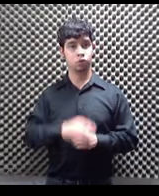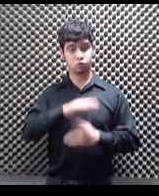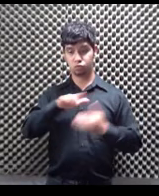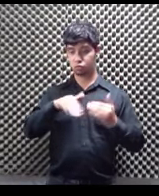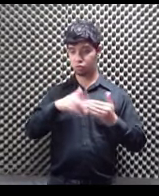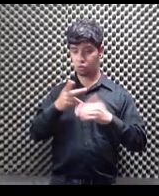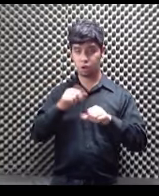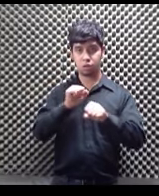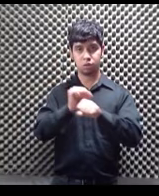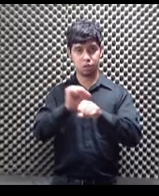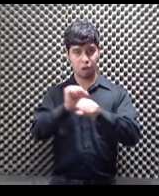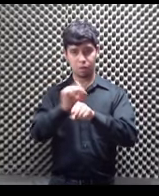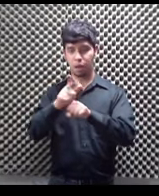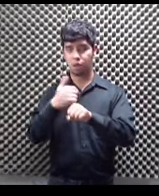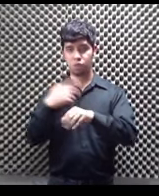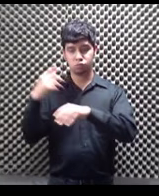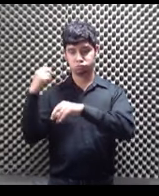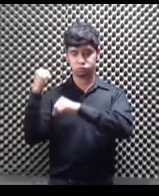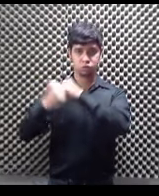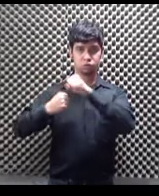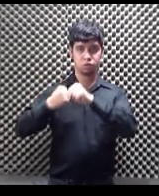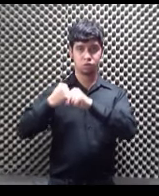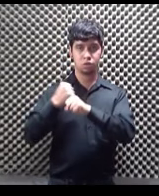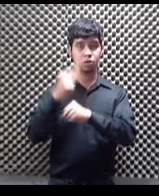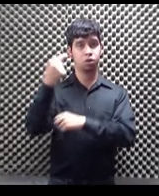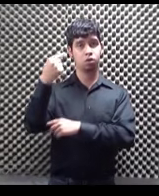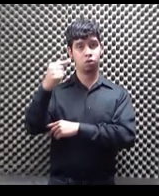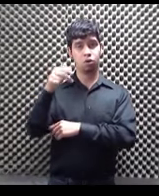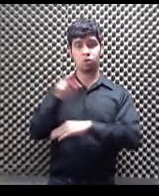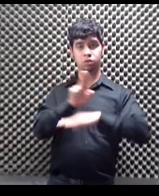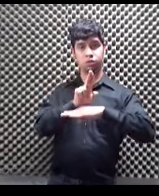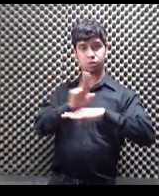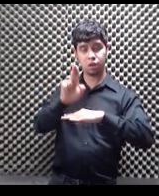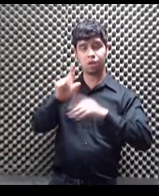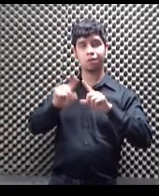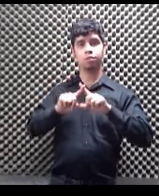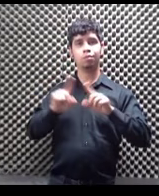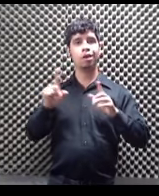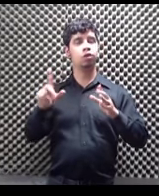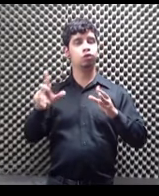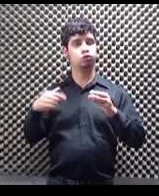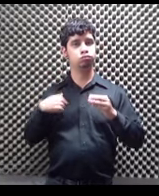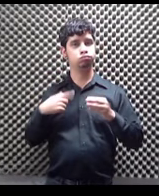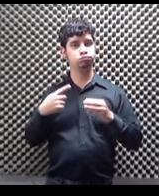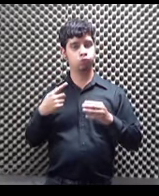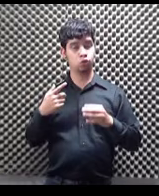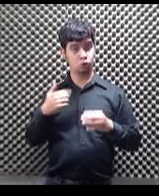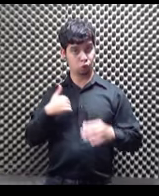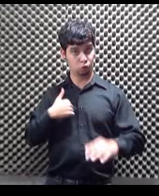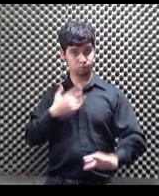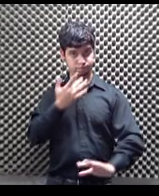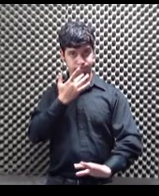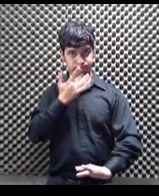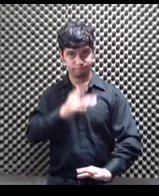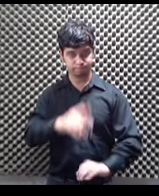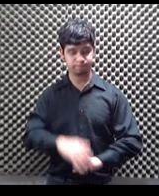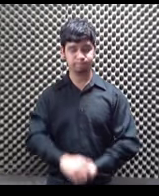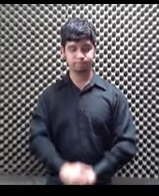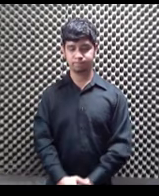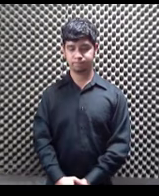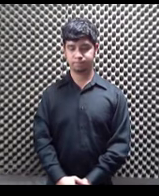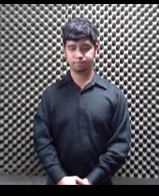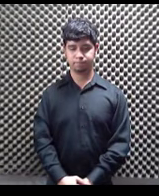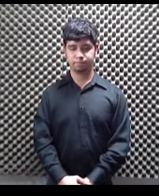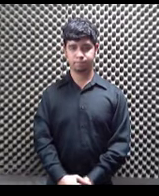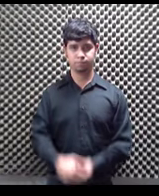todos han trabajado Siglo de Oro en la universidad, pero además tuve la suerte porque yo llevo